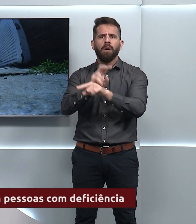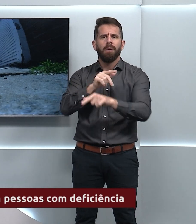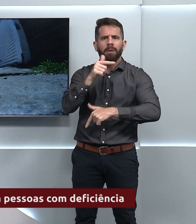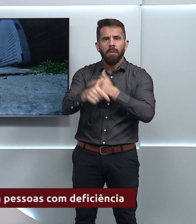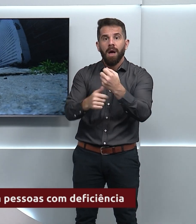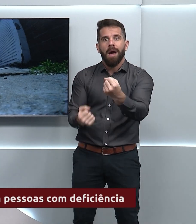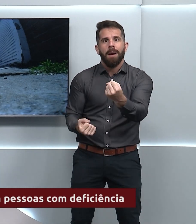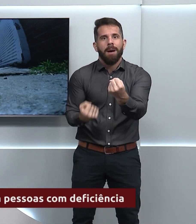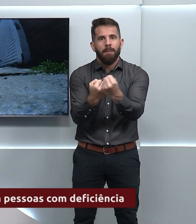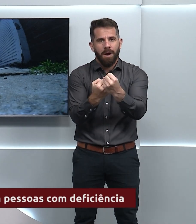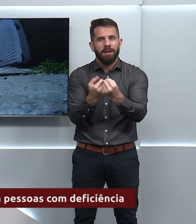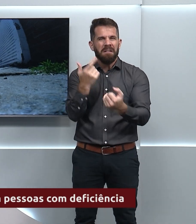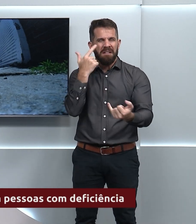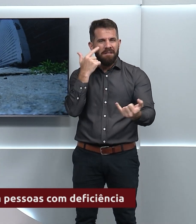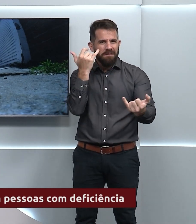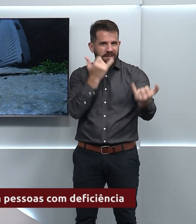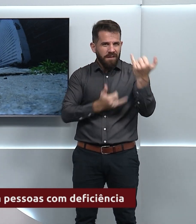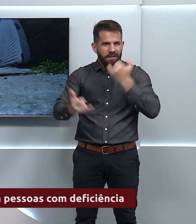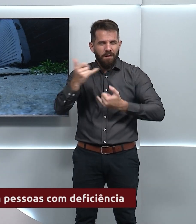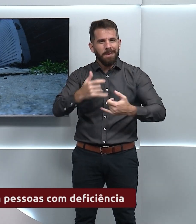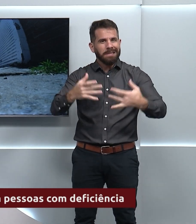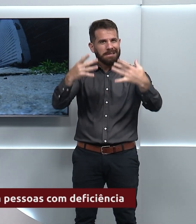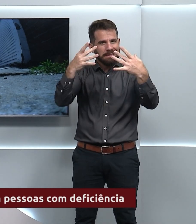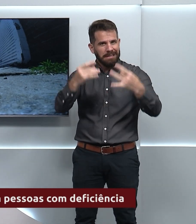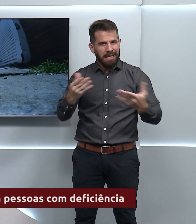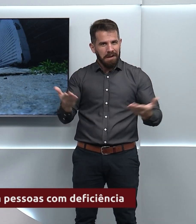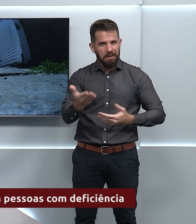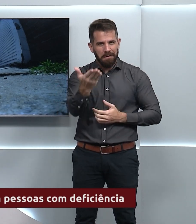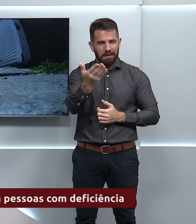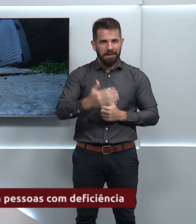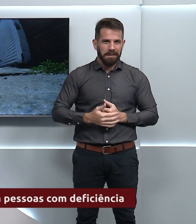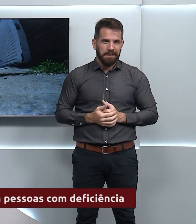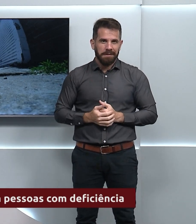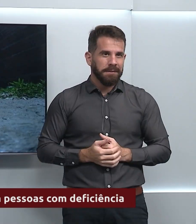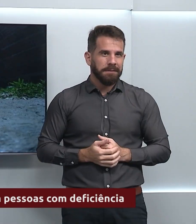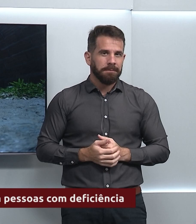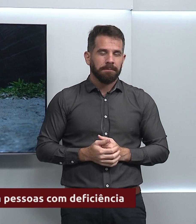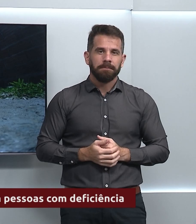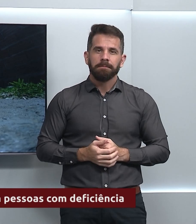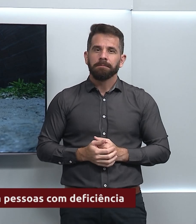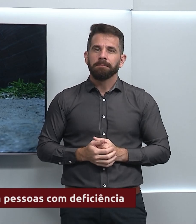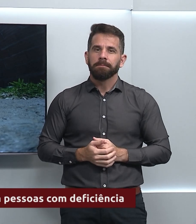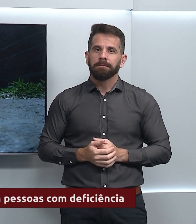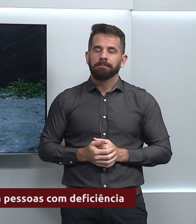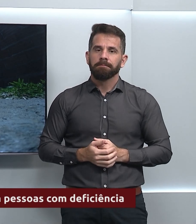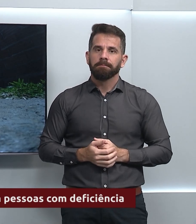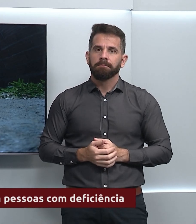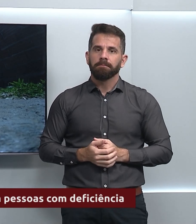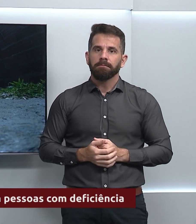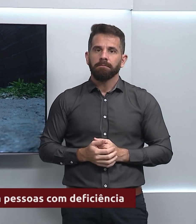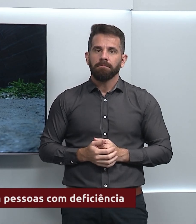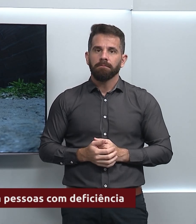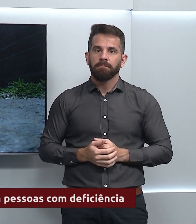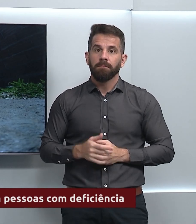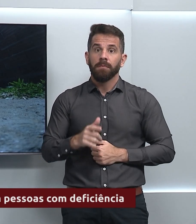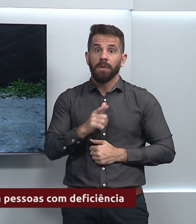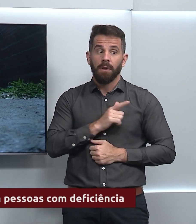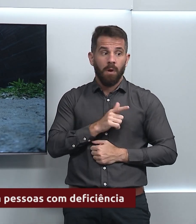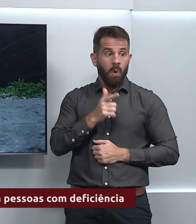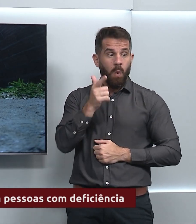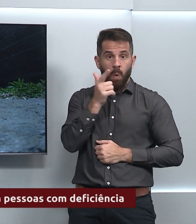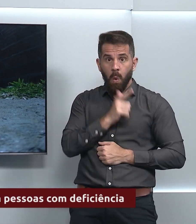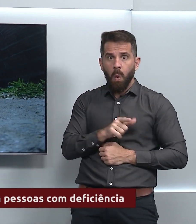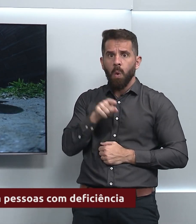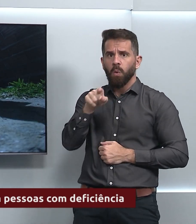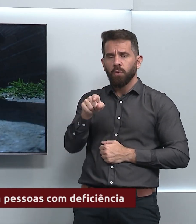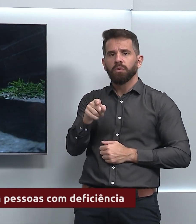mais informações sobre essa iniciativa na nossa reportagem. O caminho de acesso da pessoa